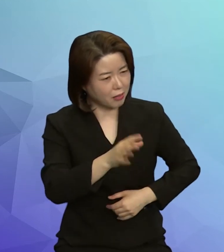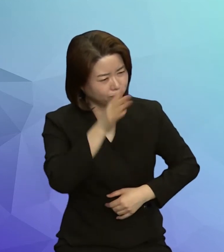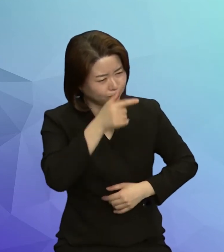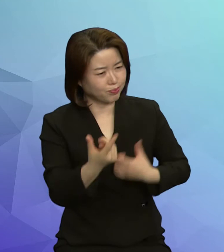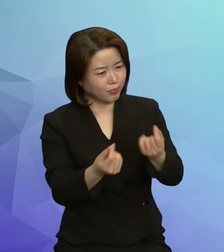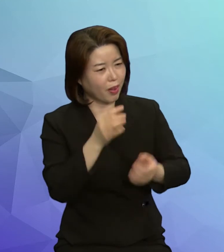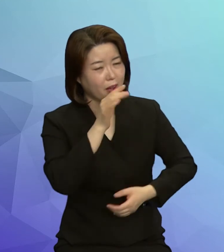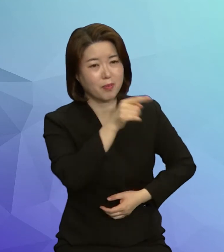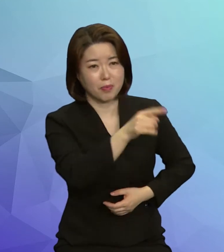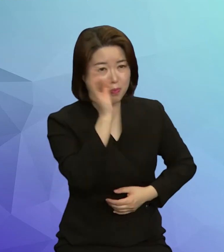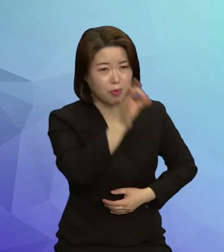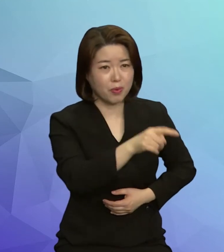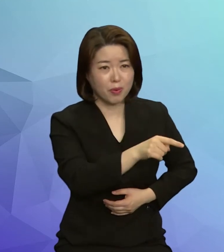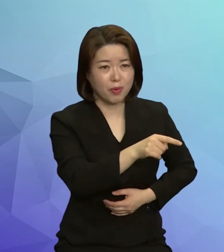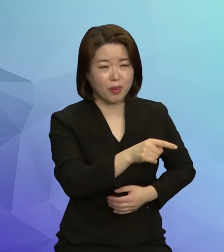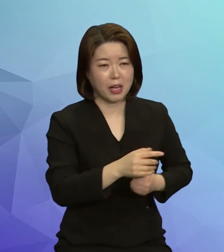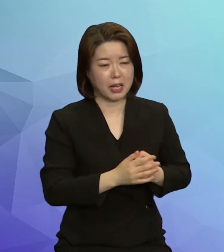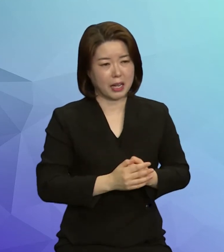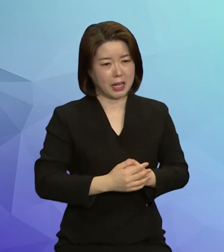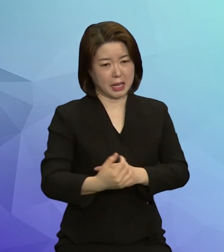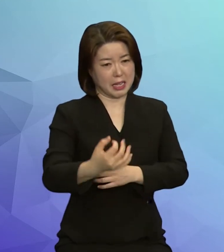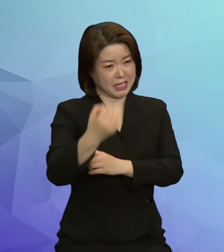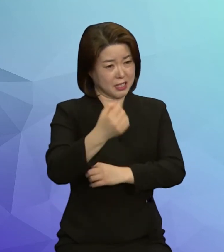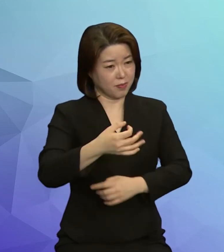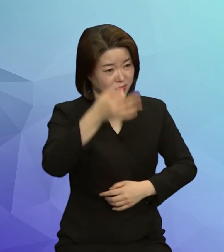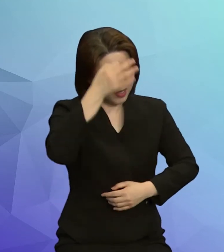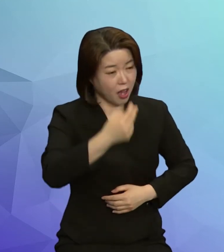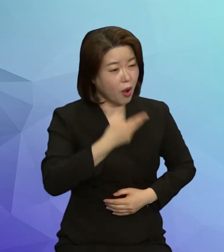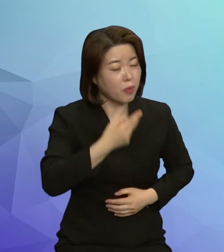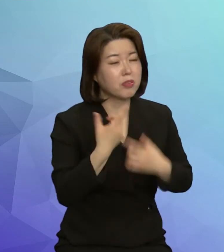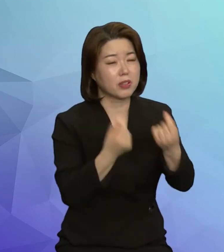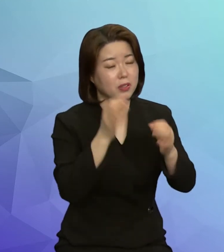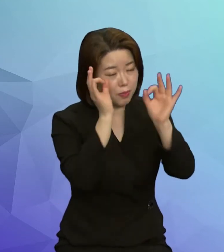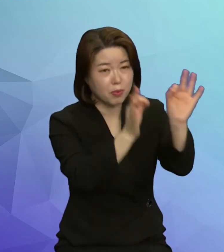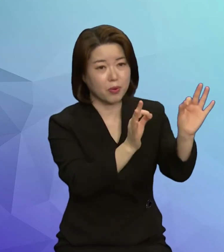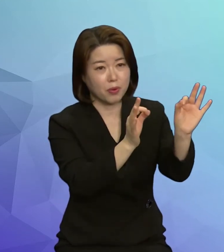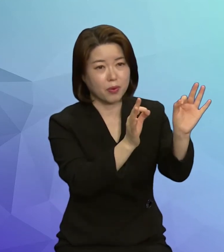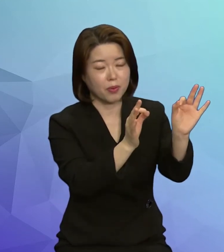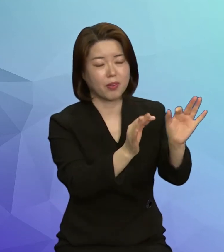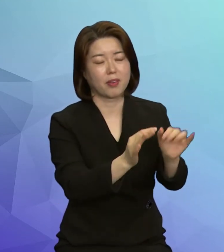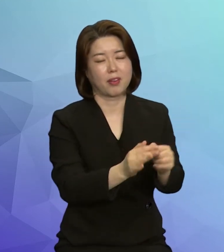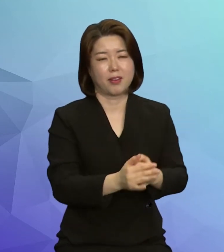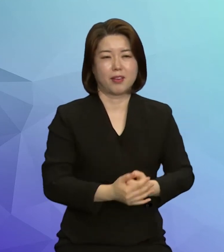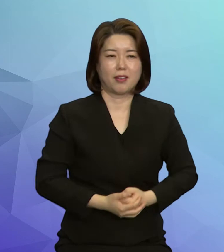있을까? 바보같이만 보여요. 무능하게 보여요.